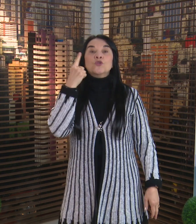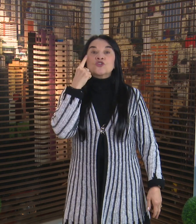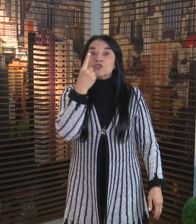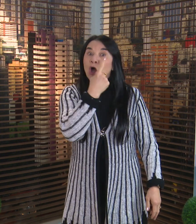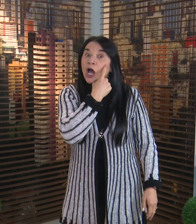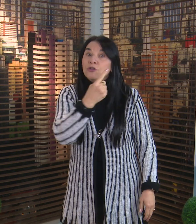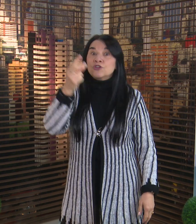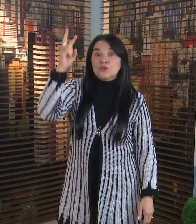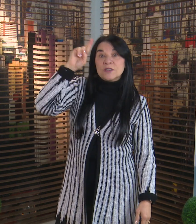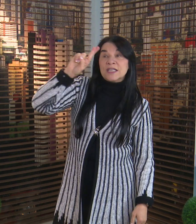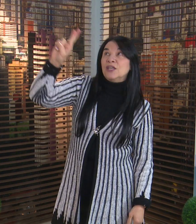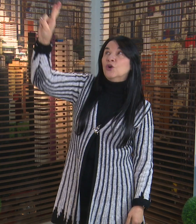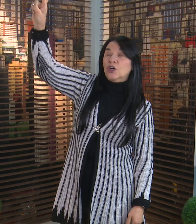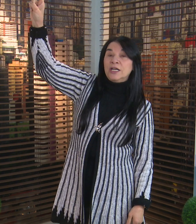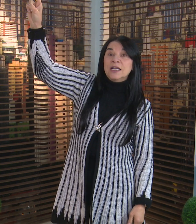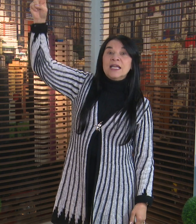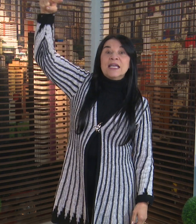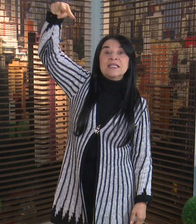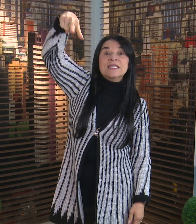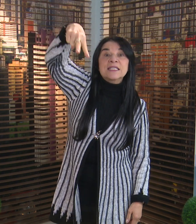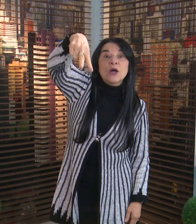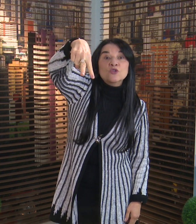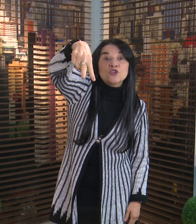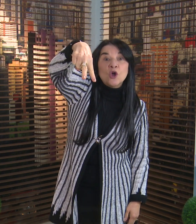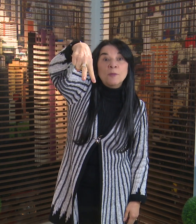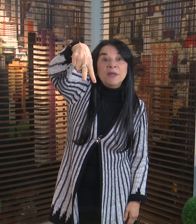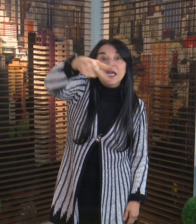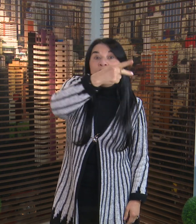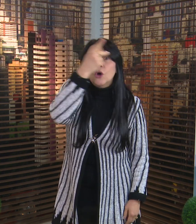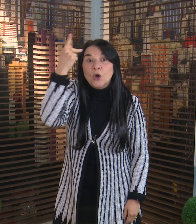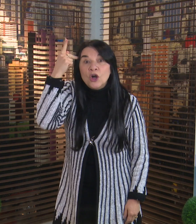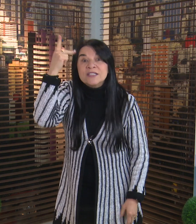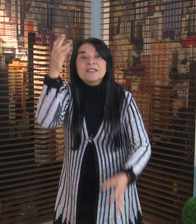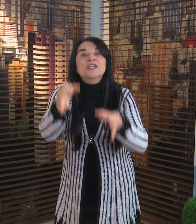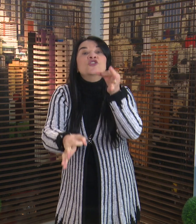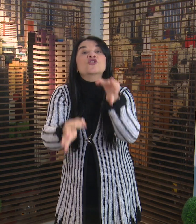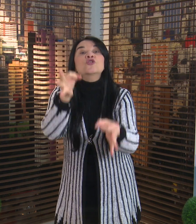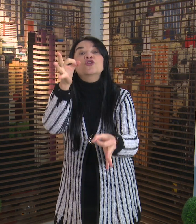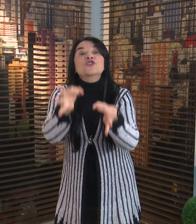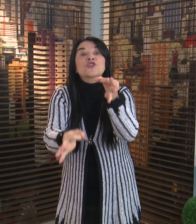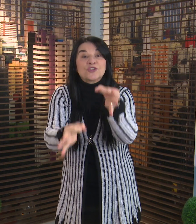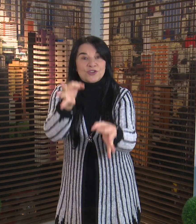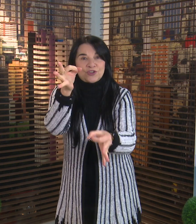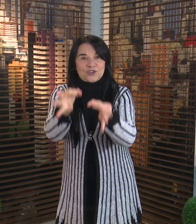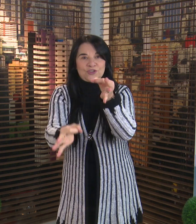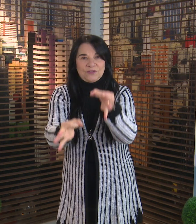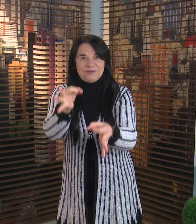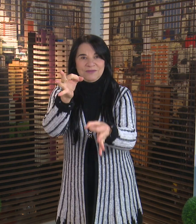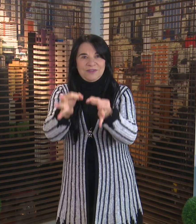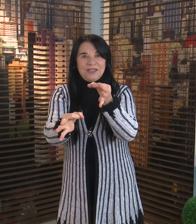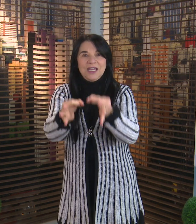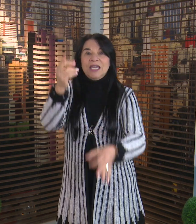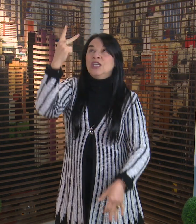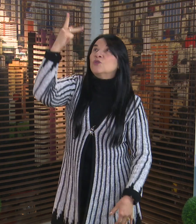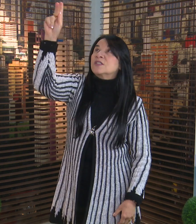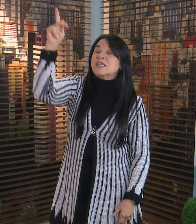os olhos do Senhor estão sobre os justos, e os